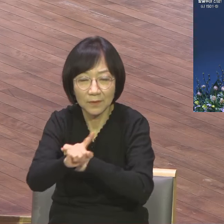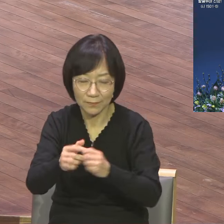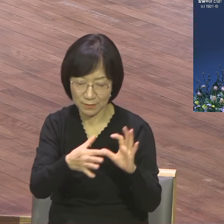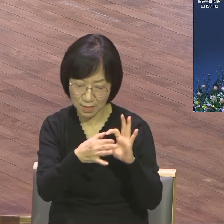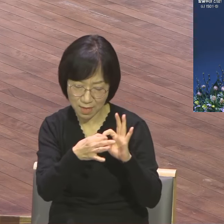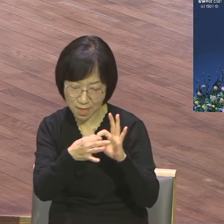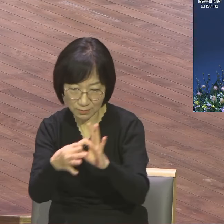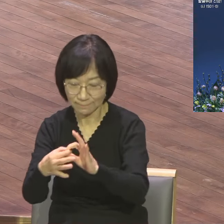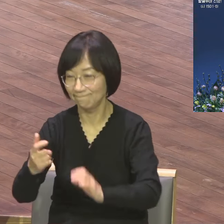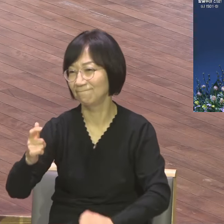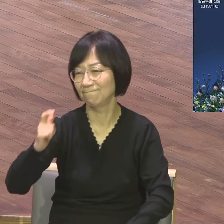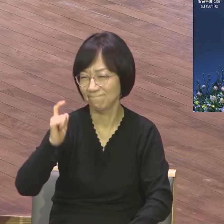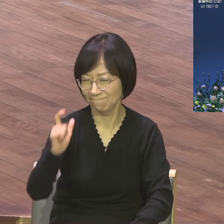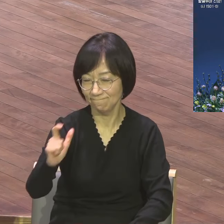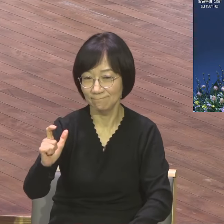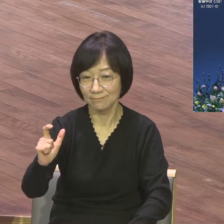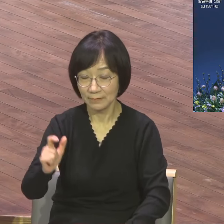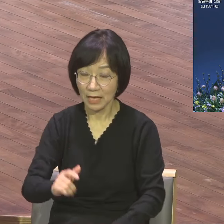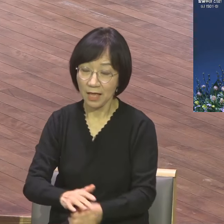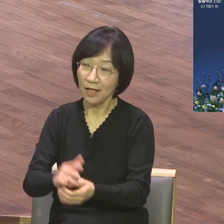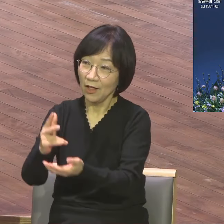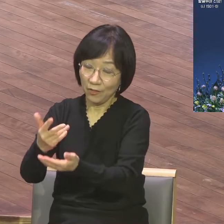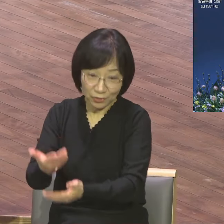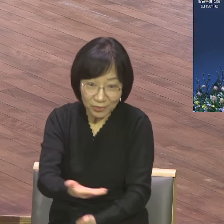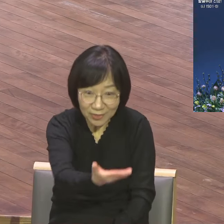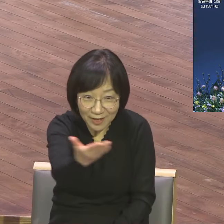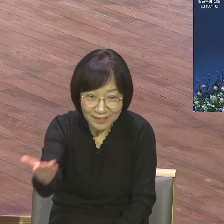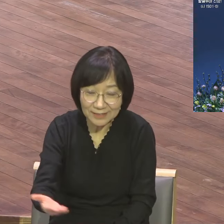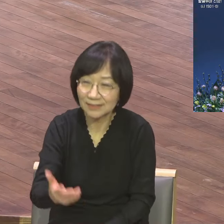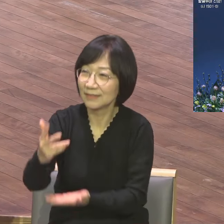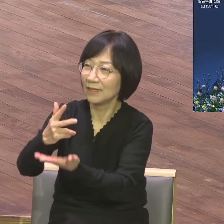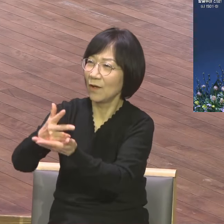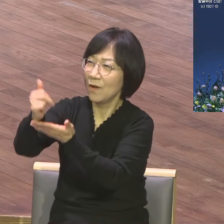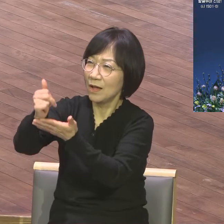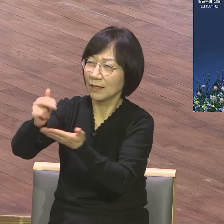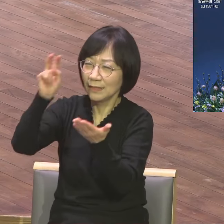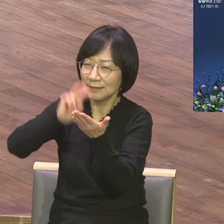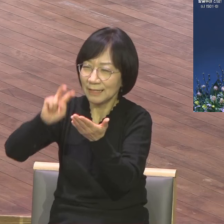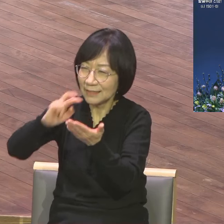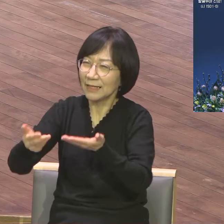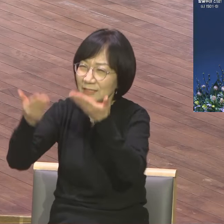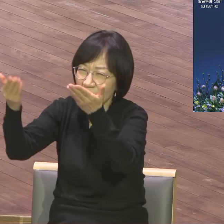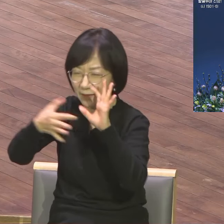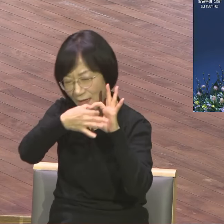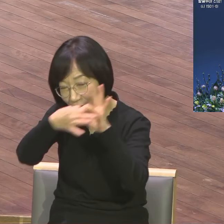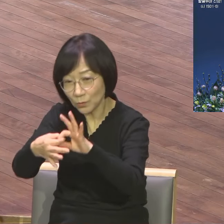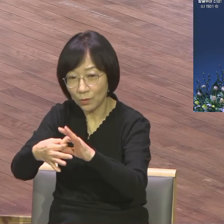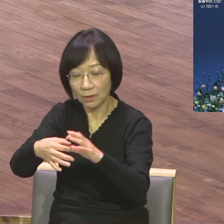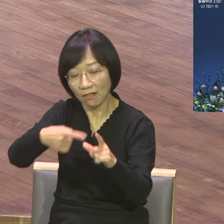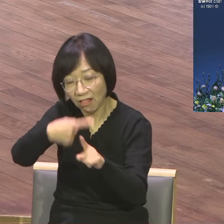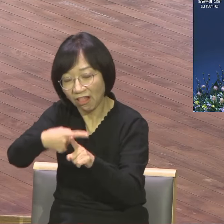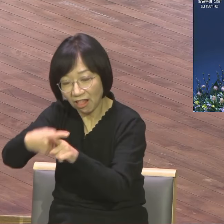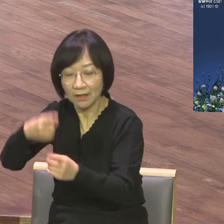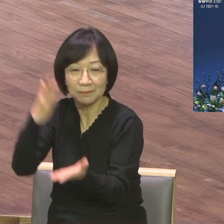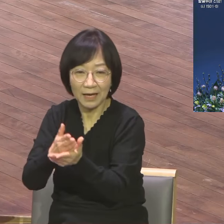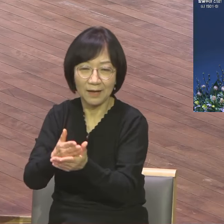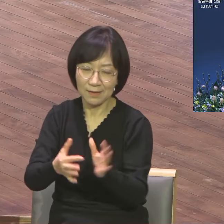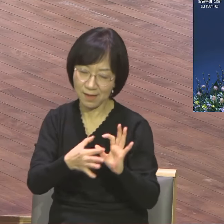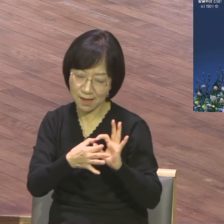너희는 여호와를 계속해서 열정적으로 찬양하라 그런 뜻이에요.